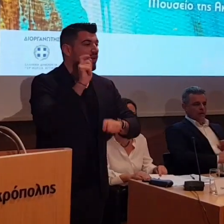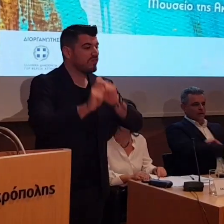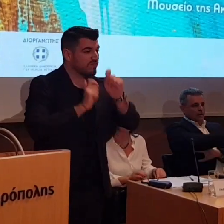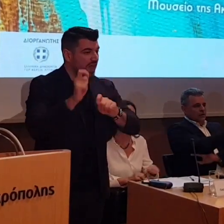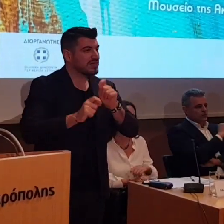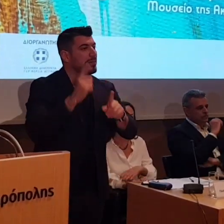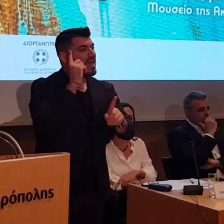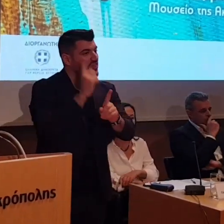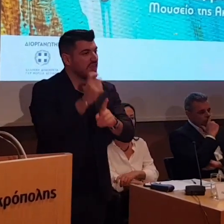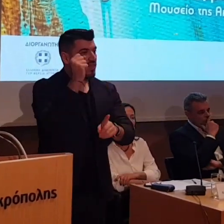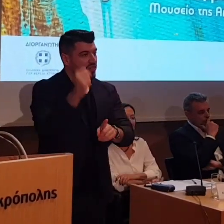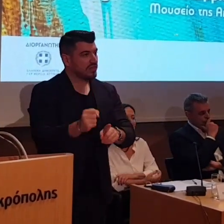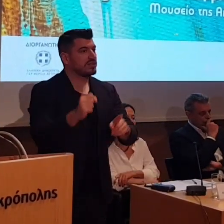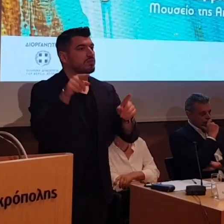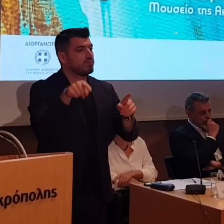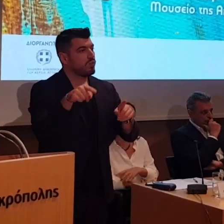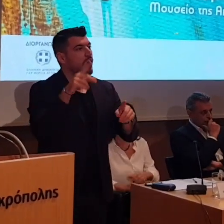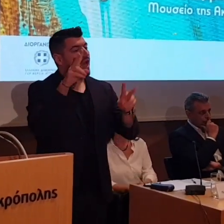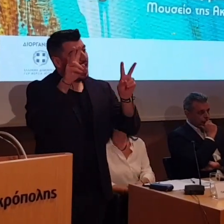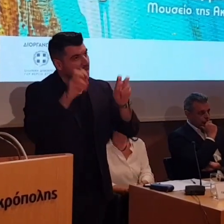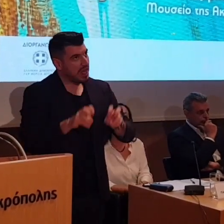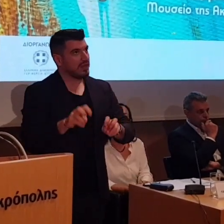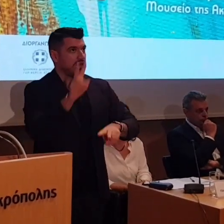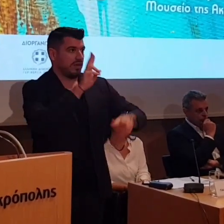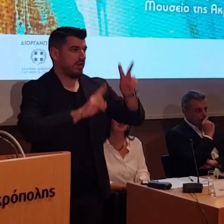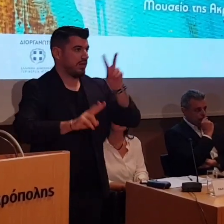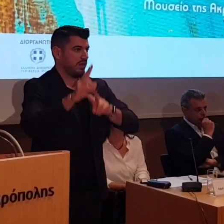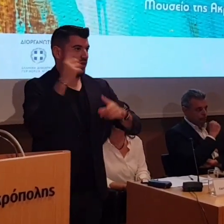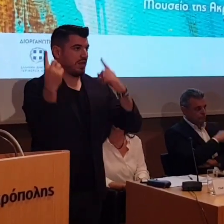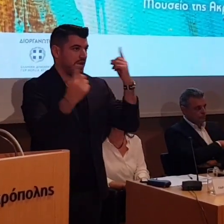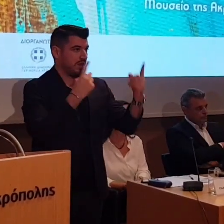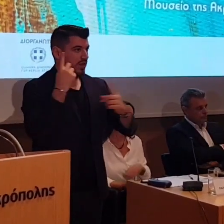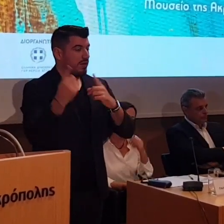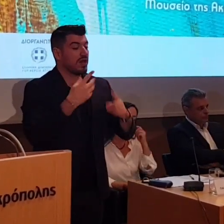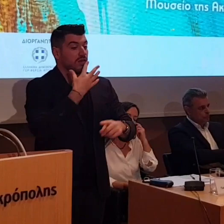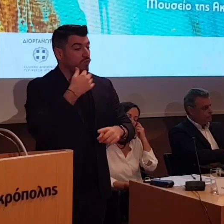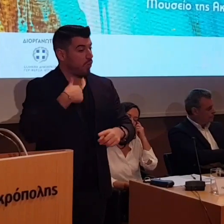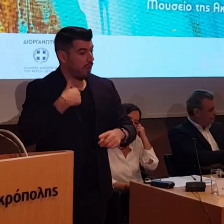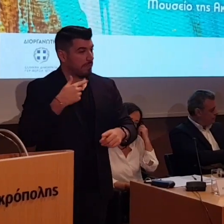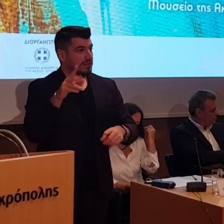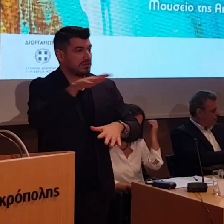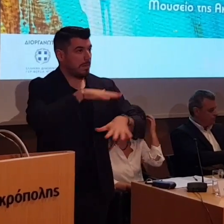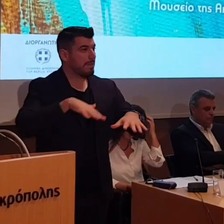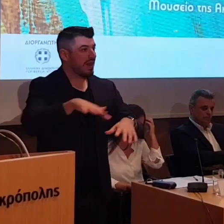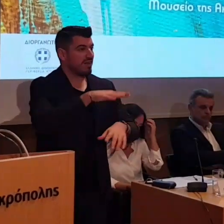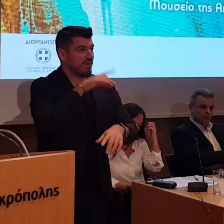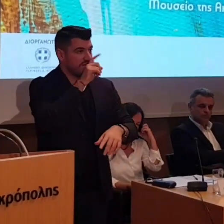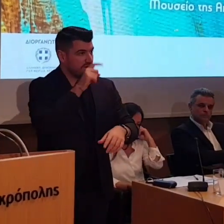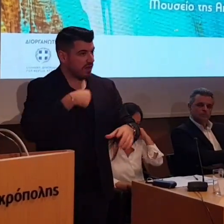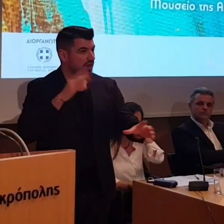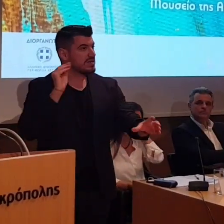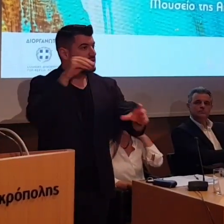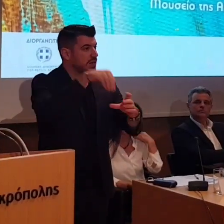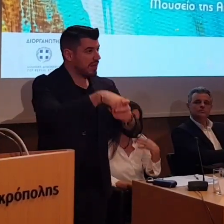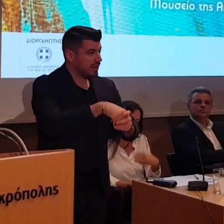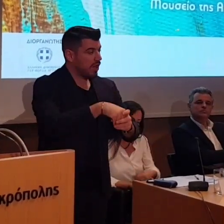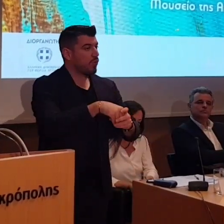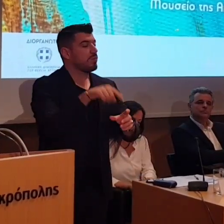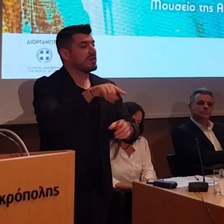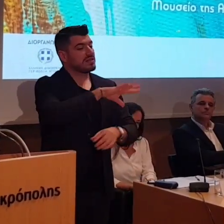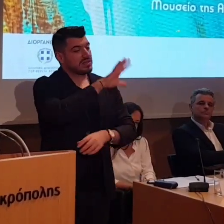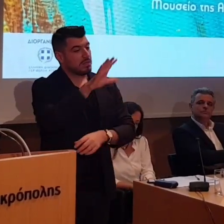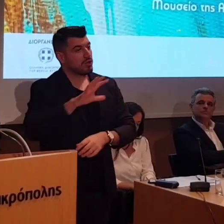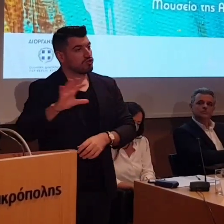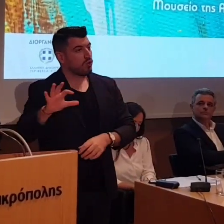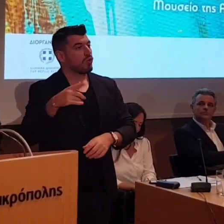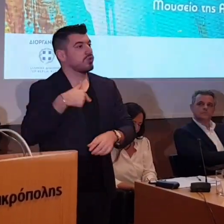περιβάλλοντος εγκληματικής αλλαγής, γι' αυτό και μετέχουμε ως περιφέρεια της Μεσογείου, ως κομμάτι του οικοσυστήματος της Μεσογείου